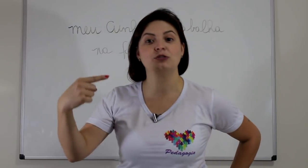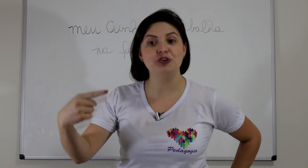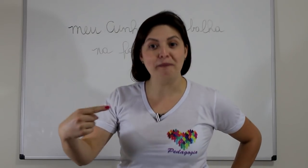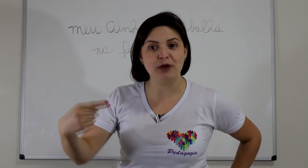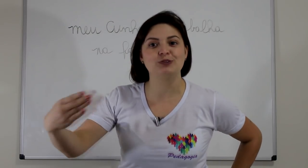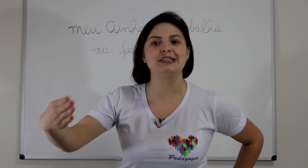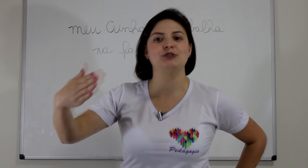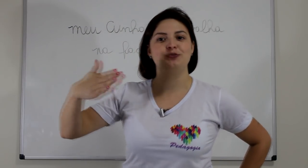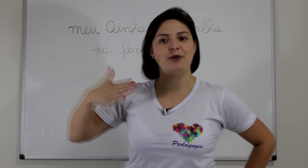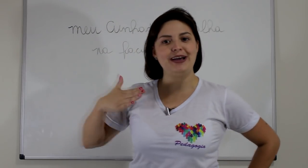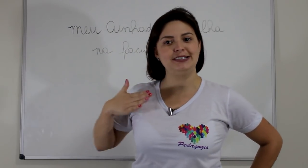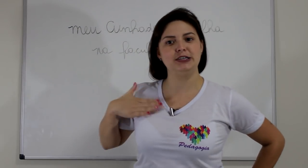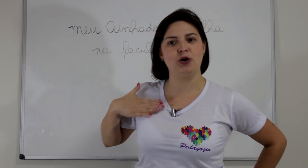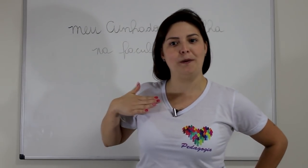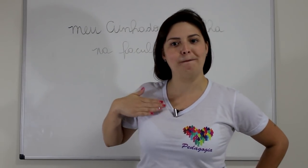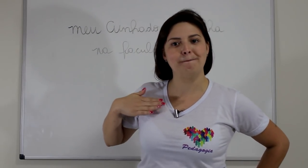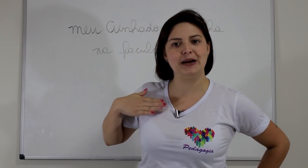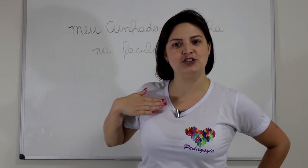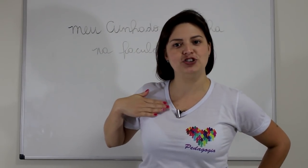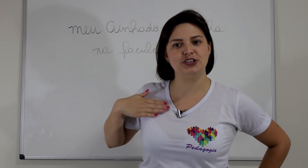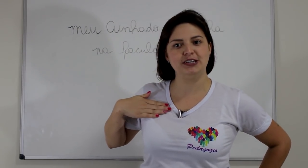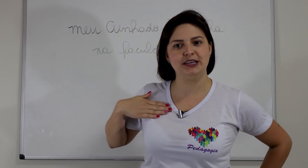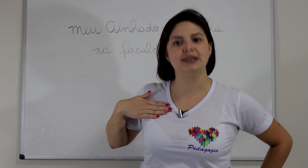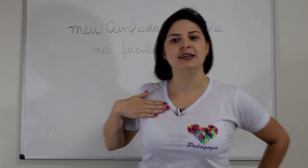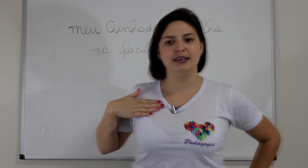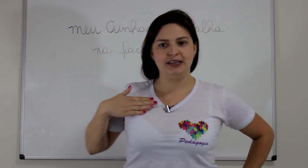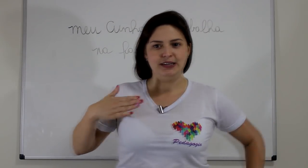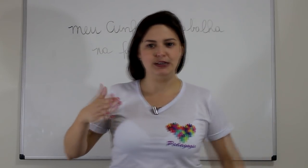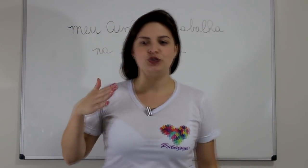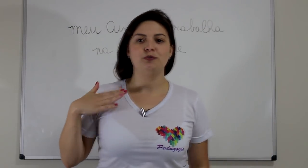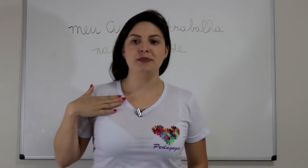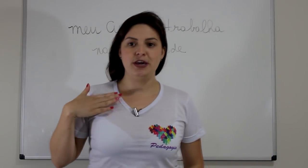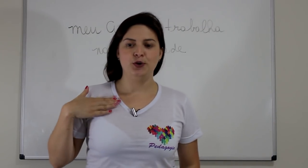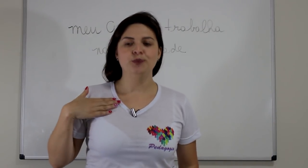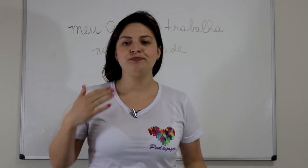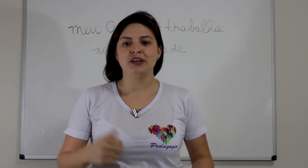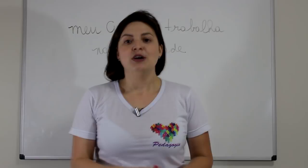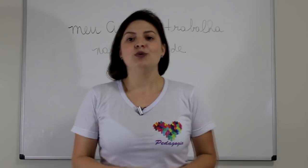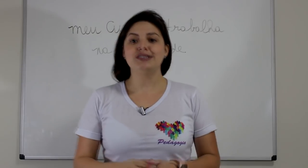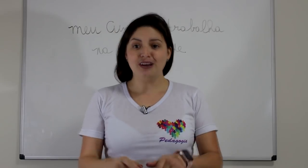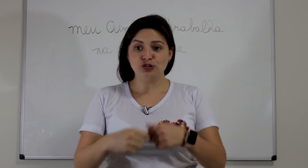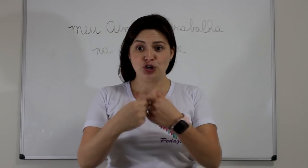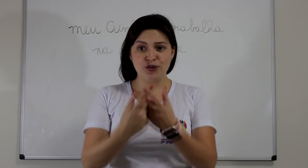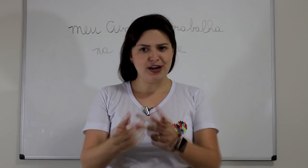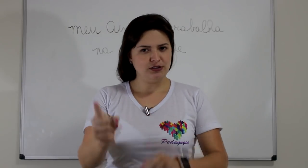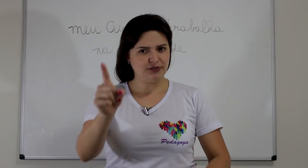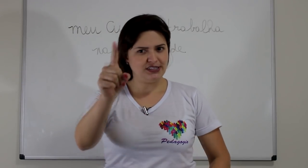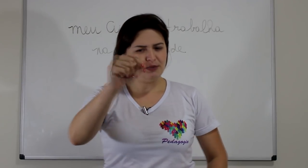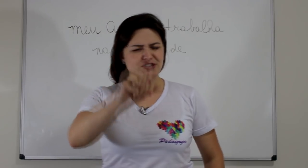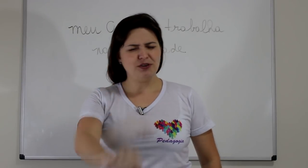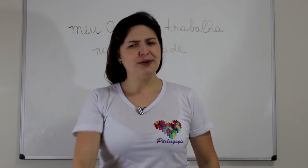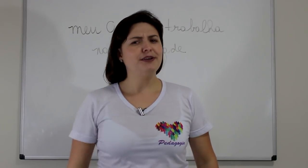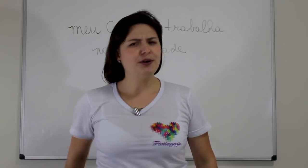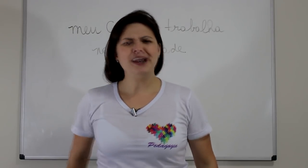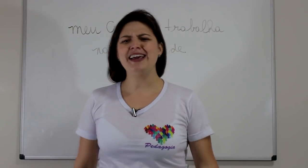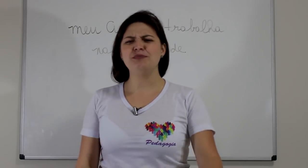de meu. O sinal de meu é assim, ó, batidinha aqui. Isso, meu. O sinal de cunhado, você também já aprendeu, lembra?